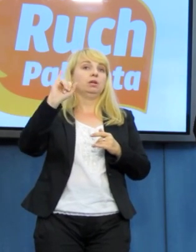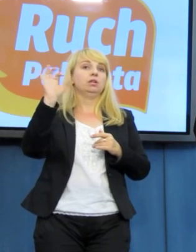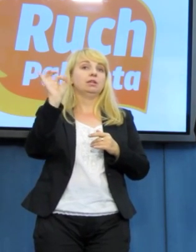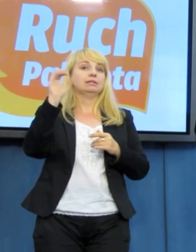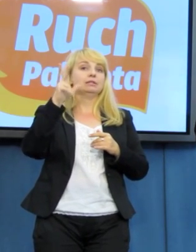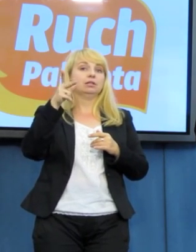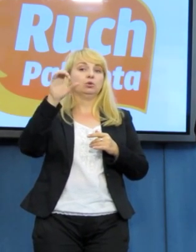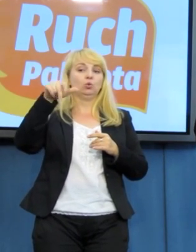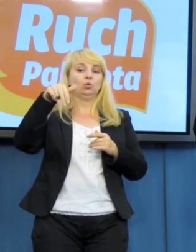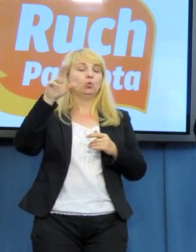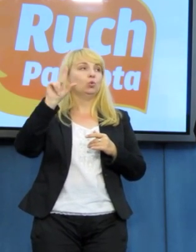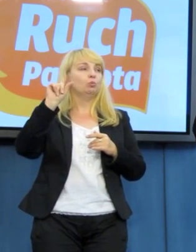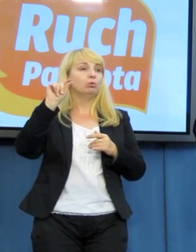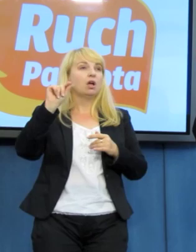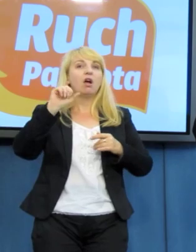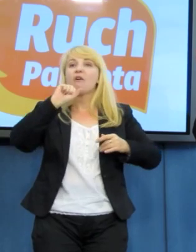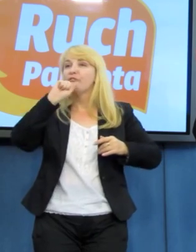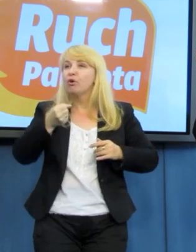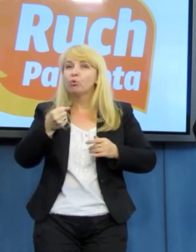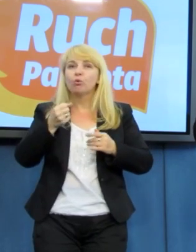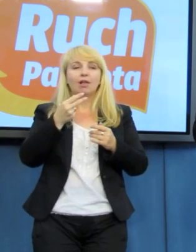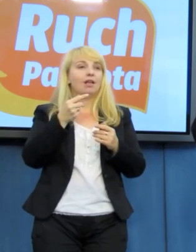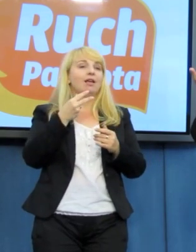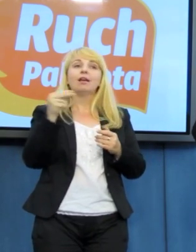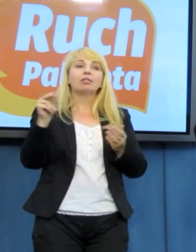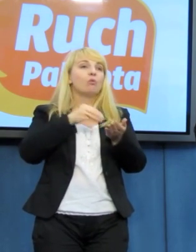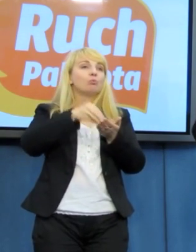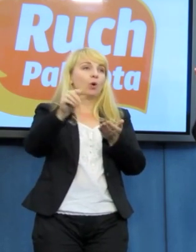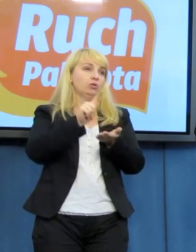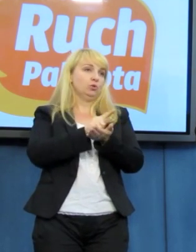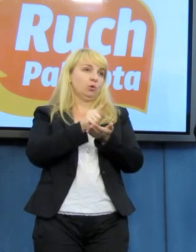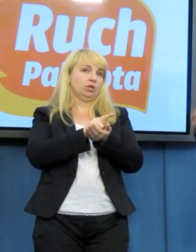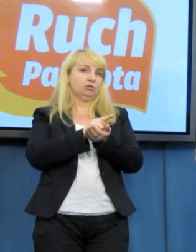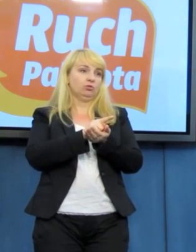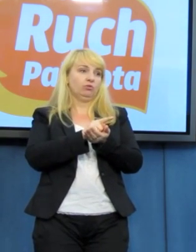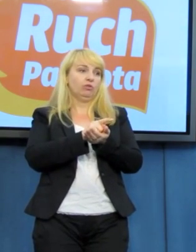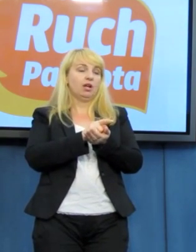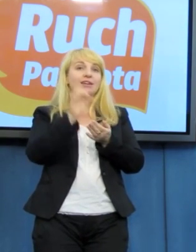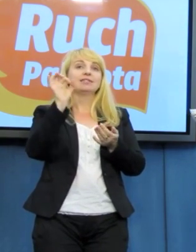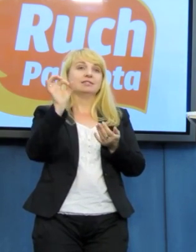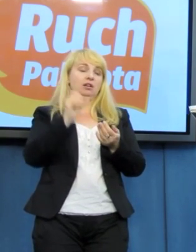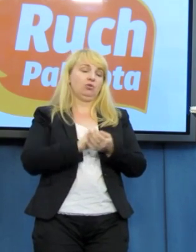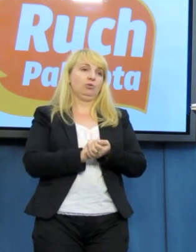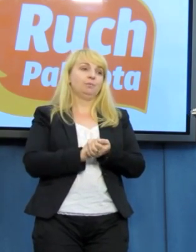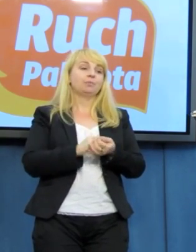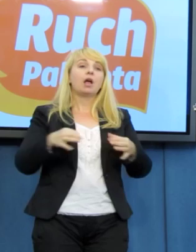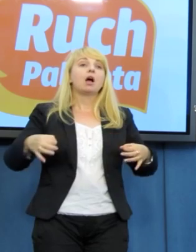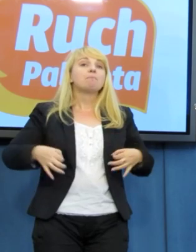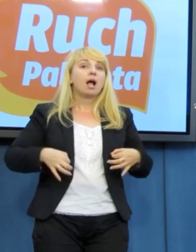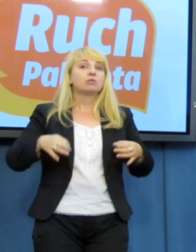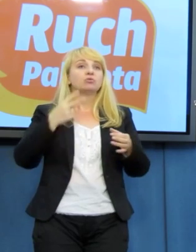nie płacą w ogóle podatków. Biskupi rzymskokatoliccy, przynajmniej tak wynika z tego, co państwo